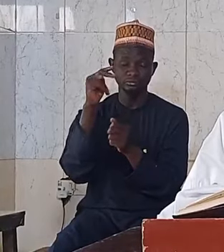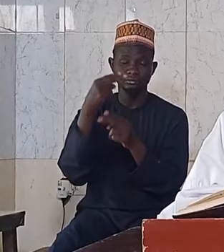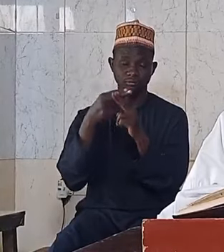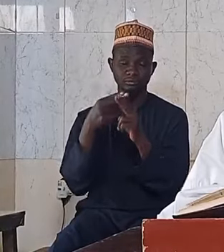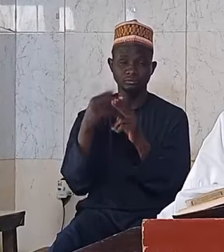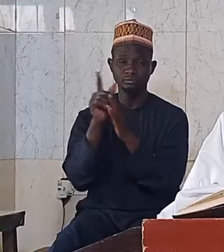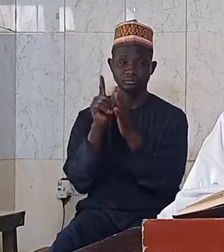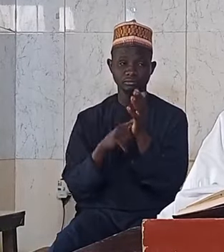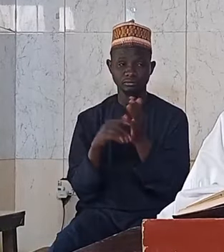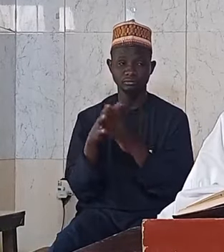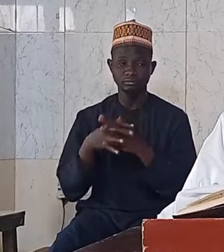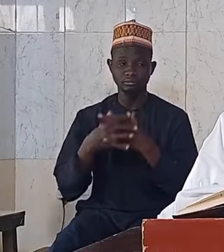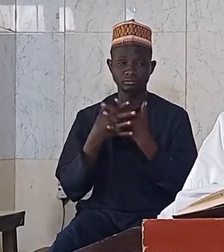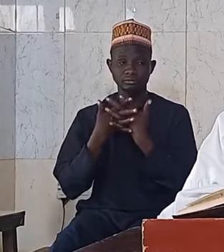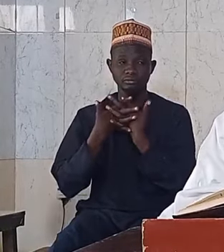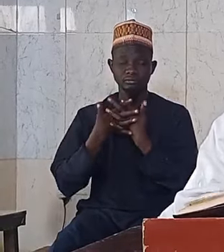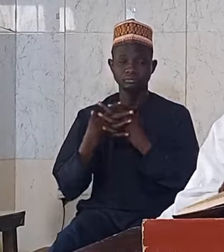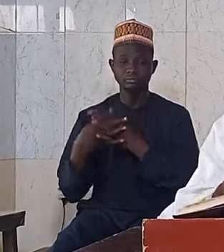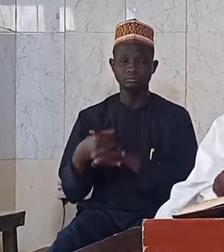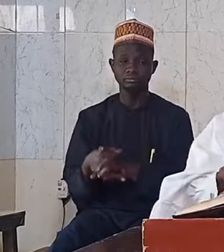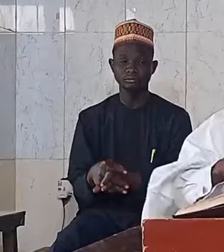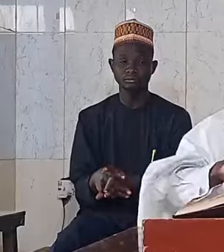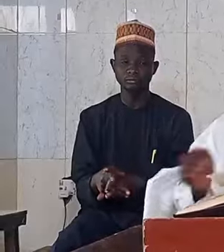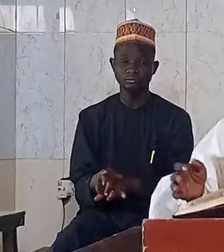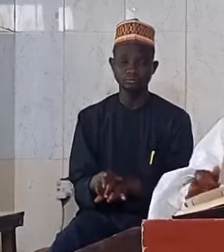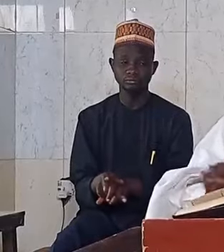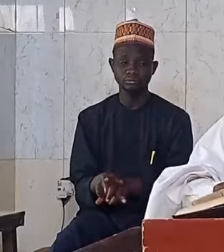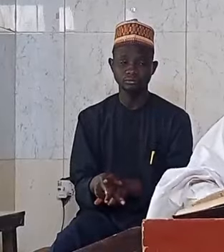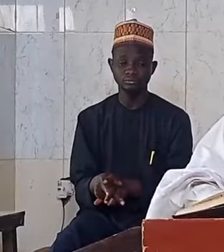nahwu kenan kullun zaidu da amr yawwa